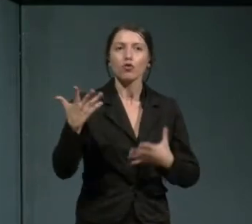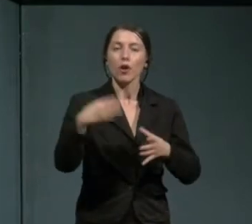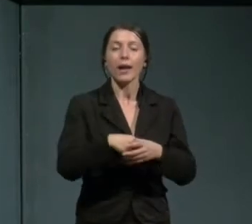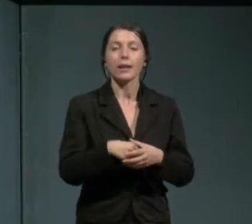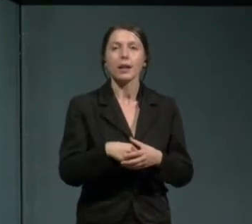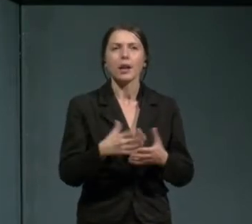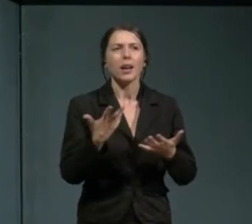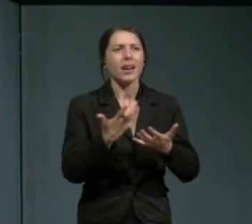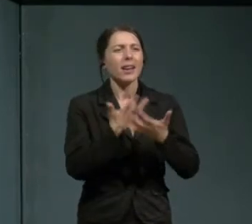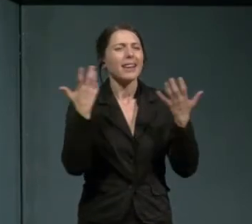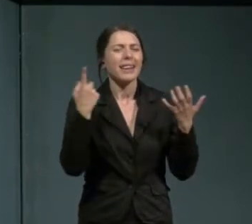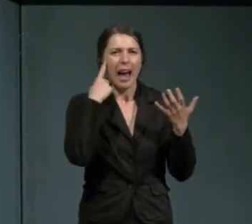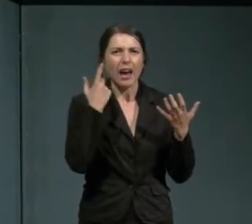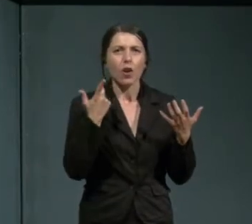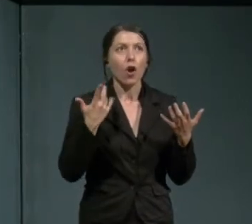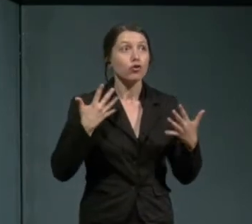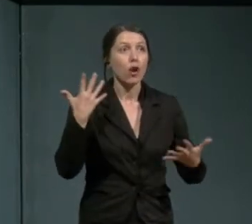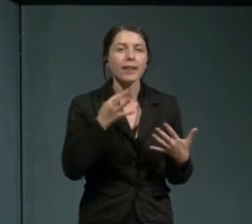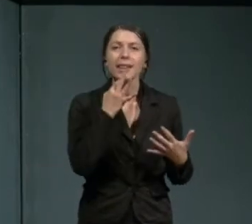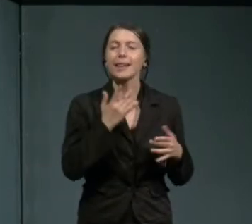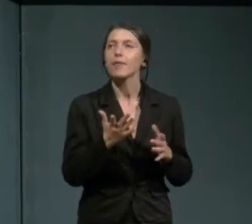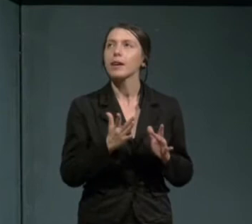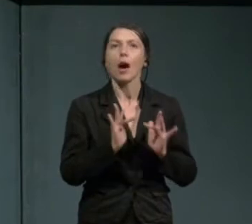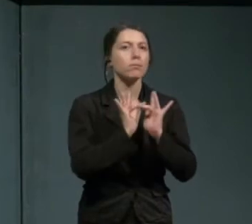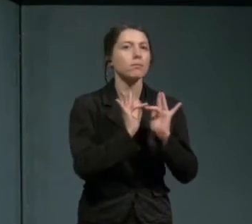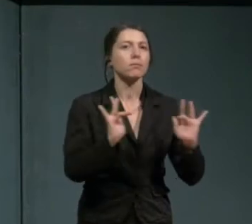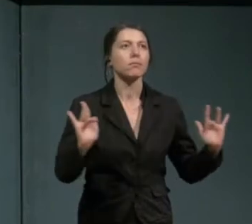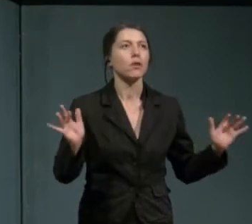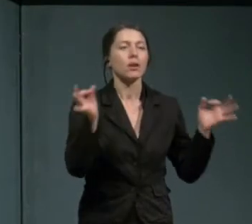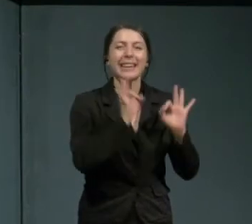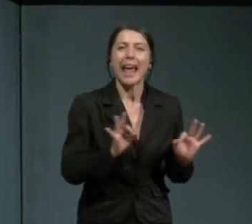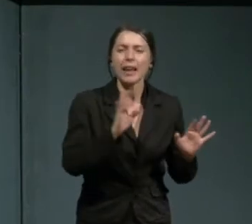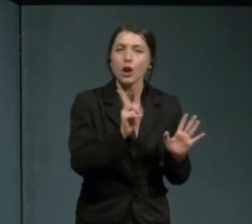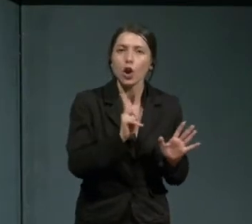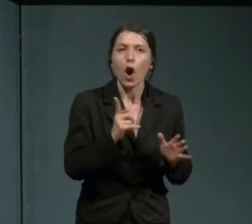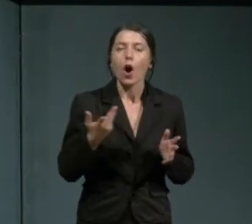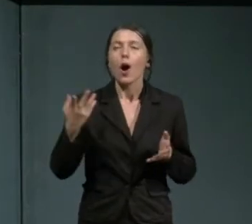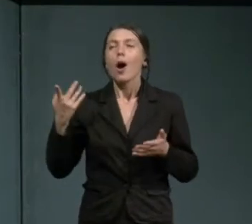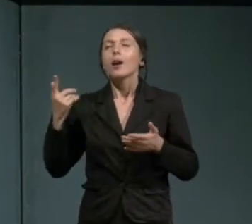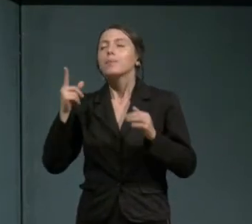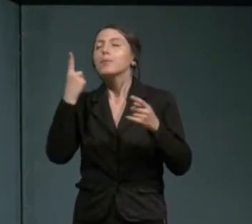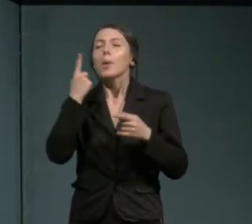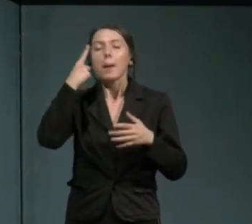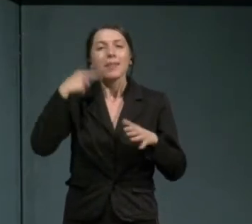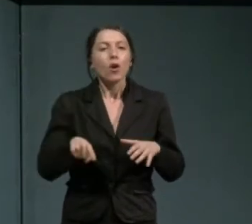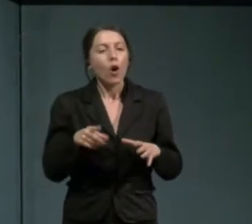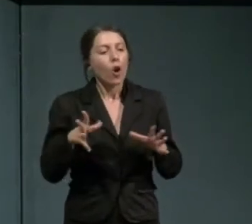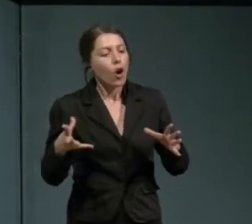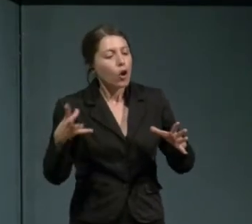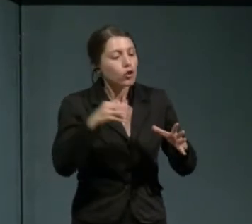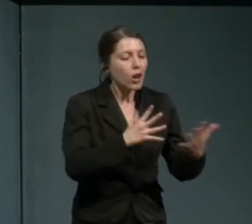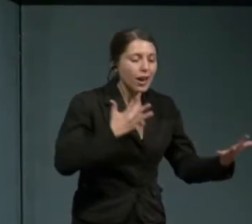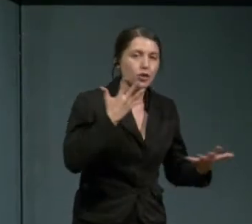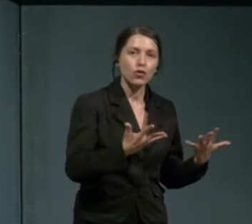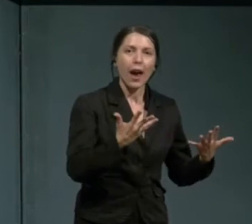conchiglie vuoti gusci vuoti per me la psicologia si convertiva in un gesto mai